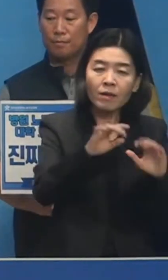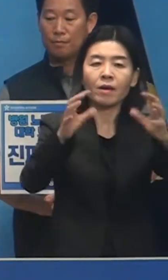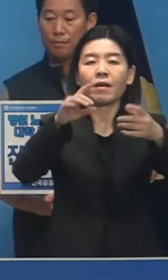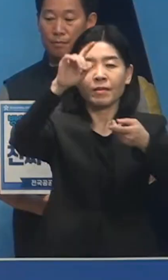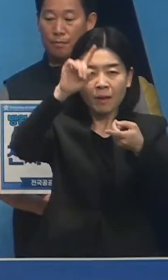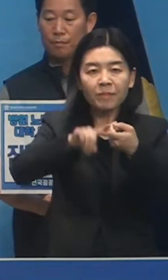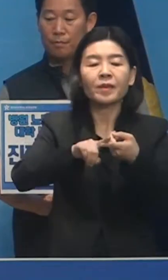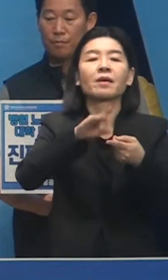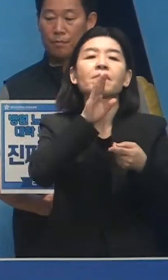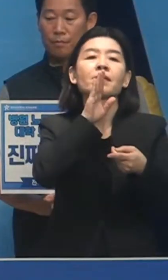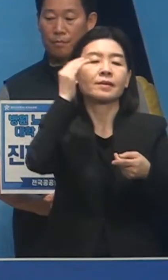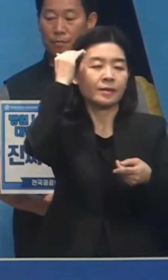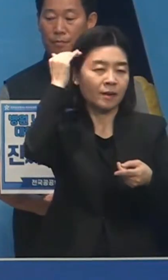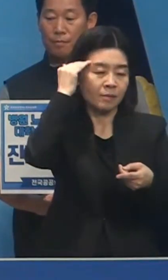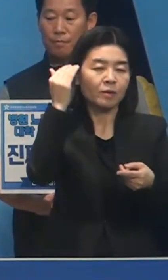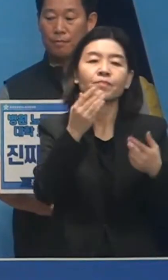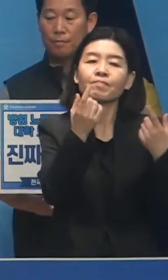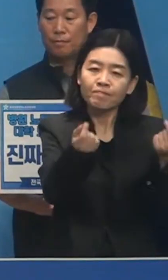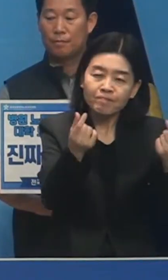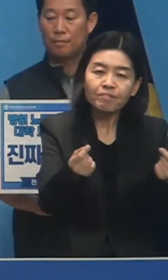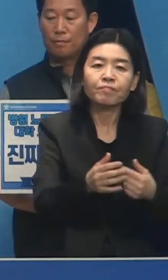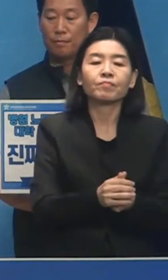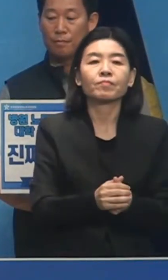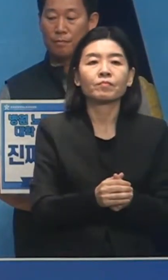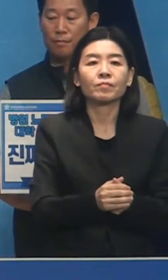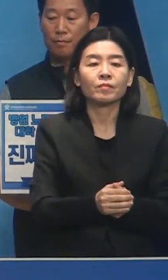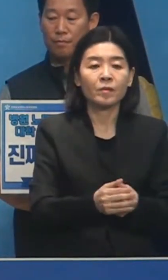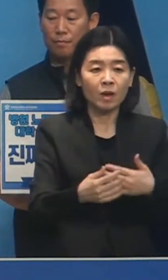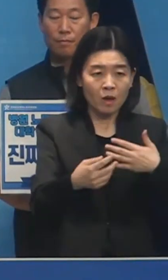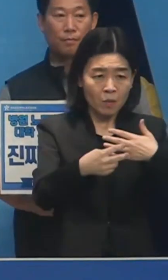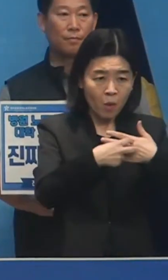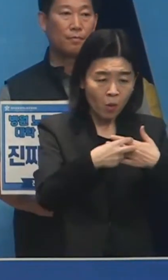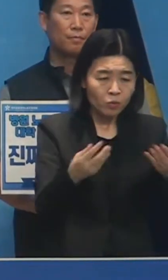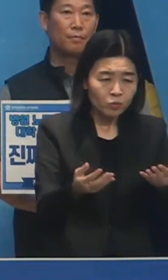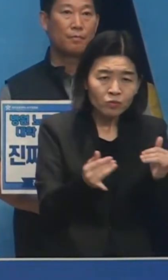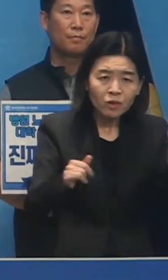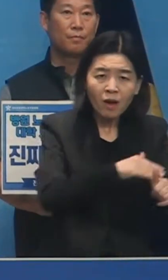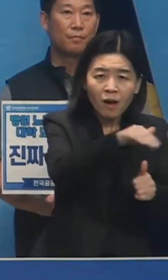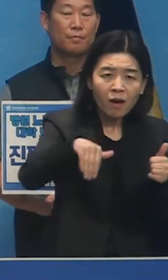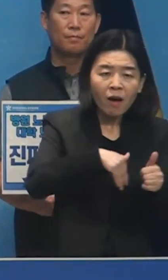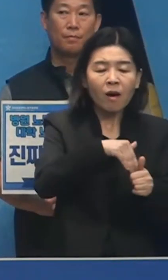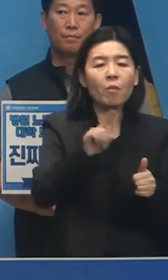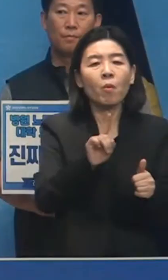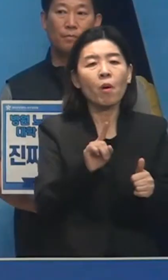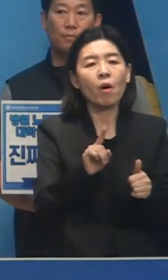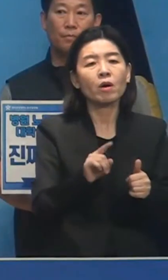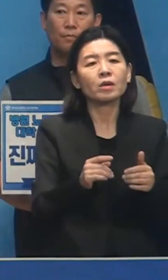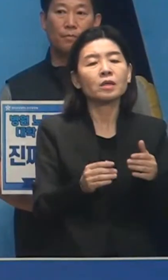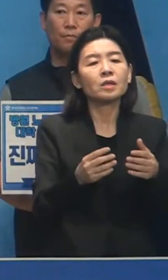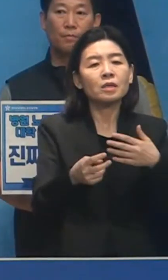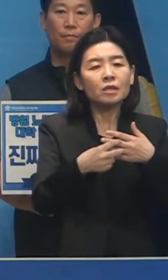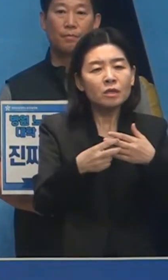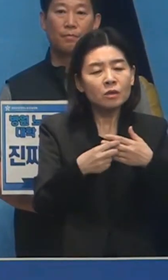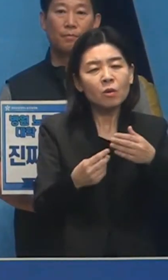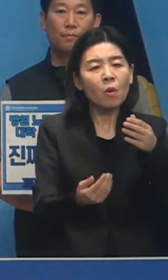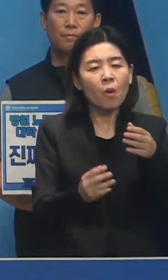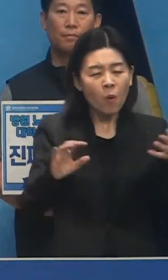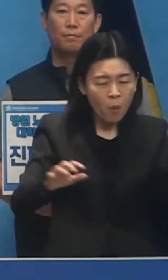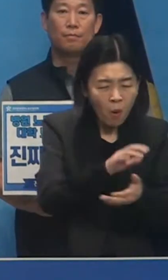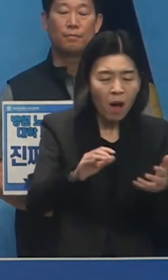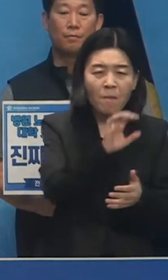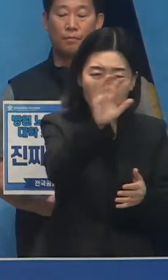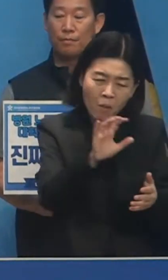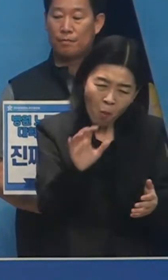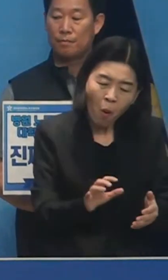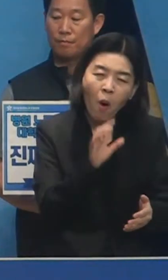대한민국이라고 믿습니다. 병원 노동자들은 반복되는 의료 현장의 혼란을 딛고 노동이 만드는 사회